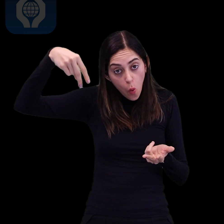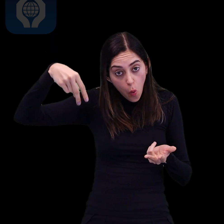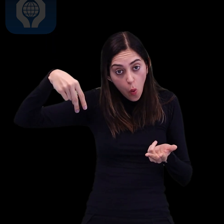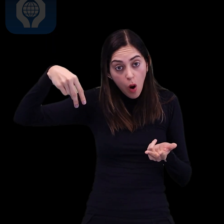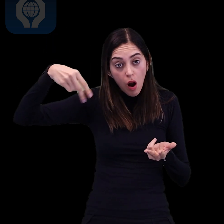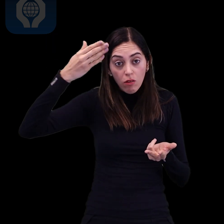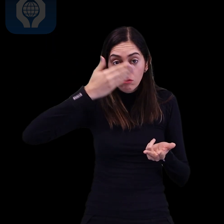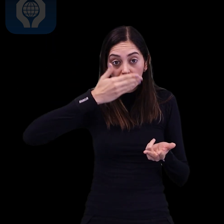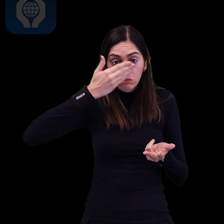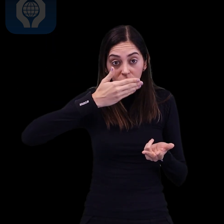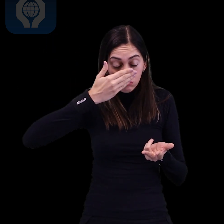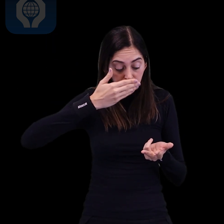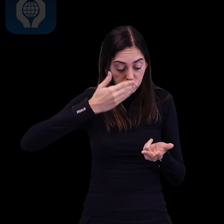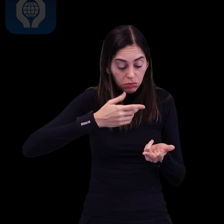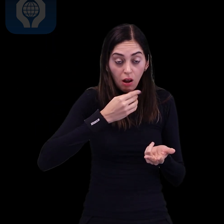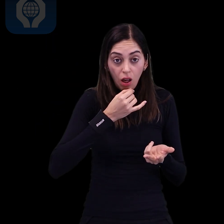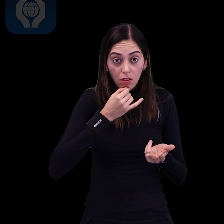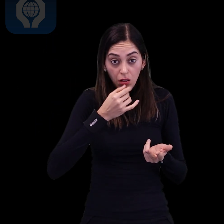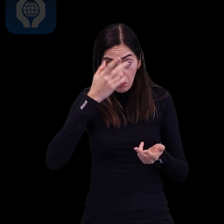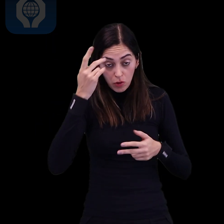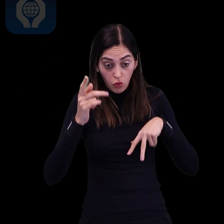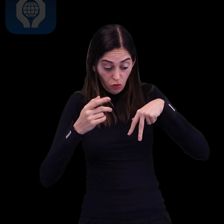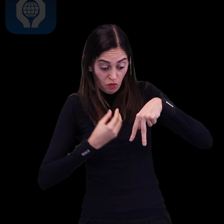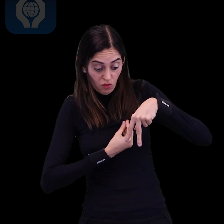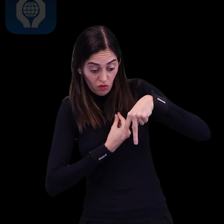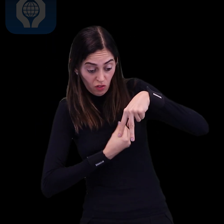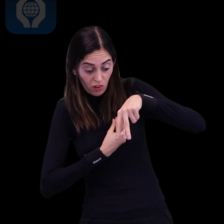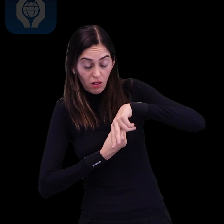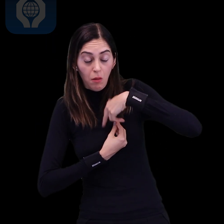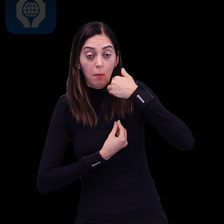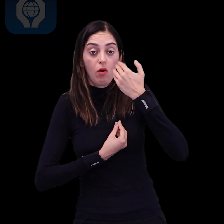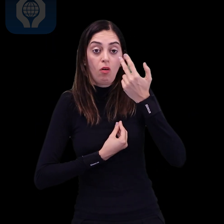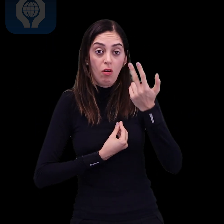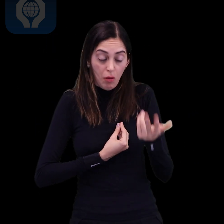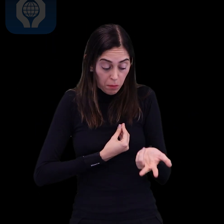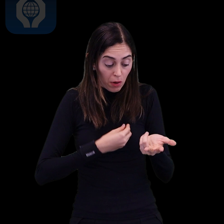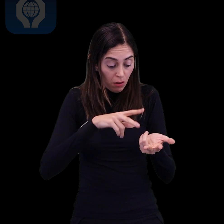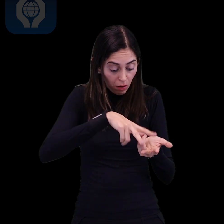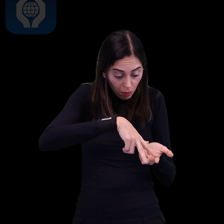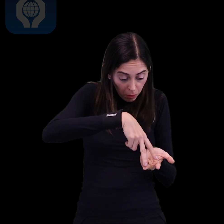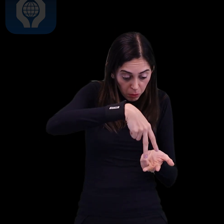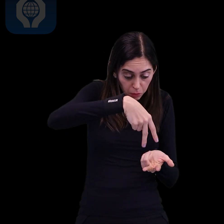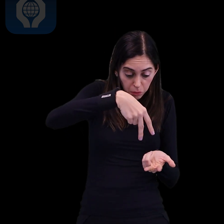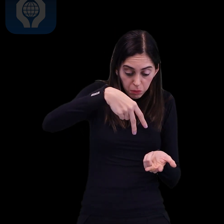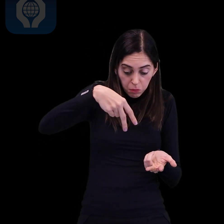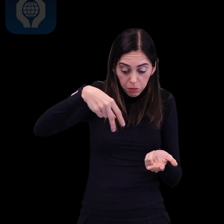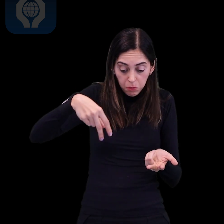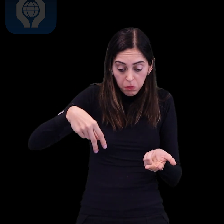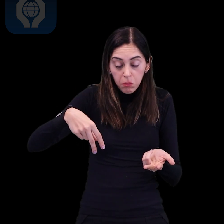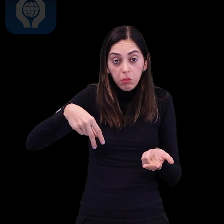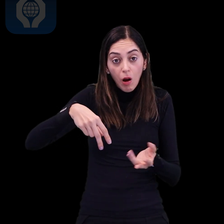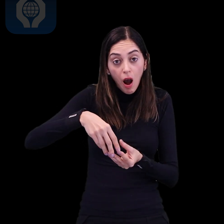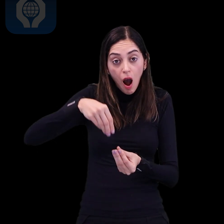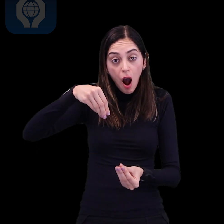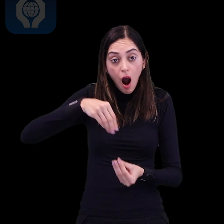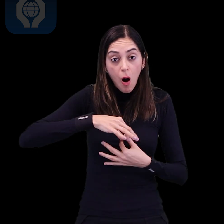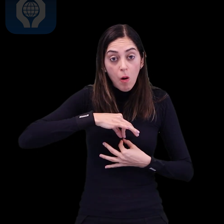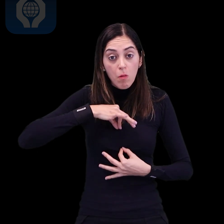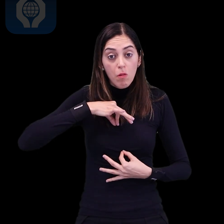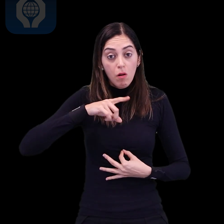não pode ser visto, sai do corpo e ela morre. Quando Deus criou o corpo de Adão,